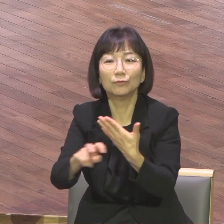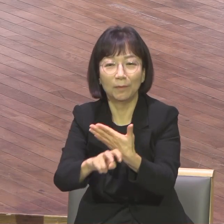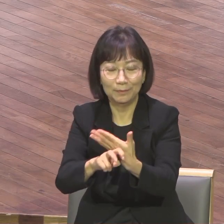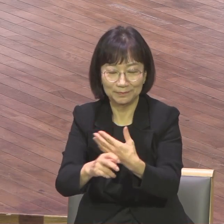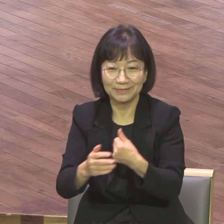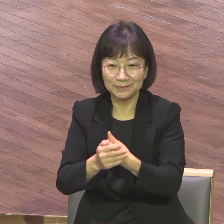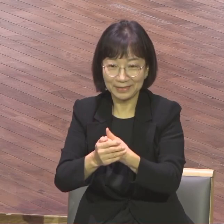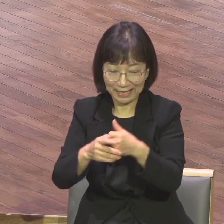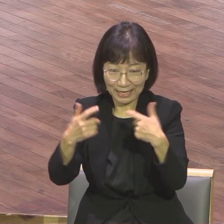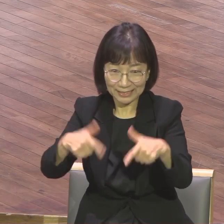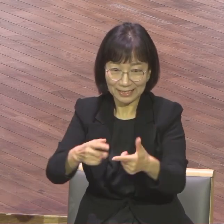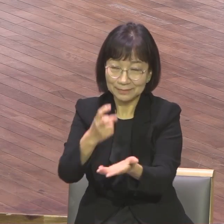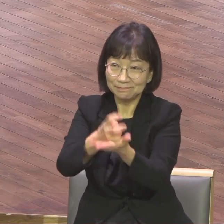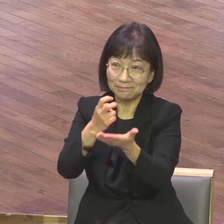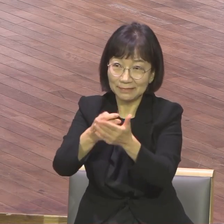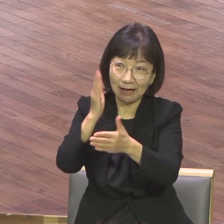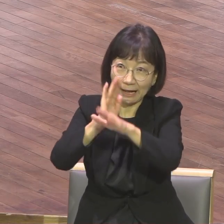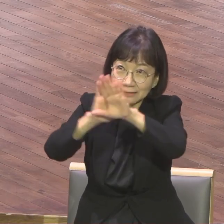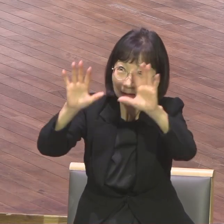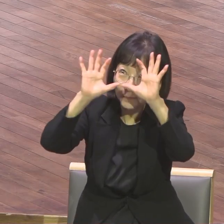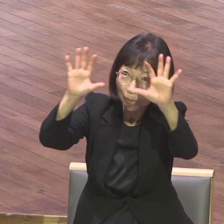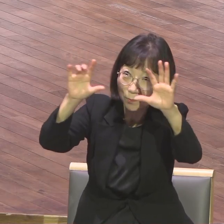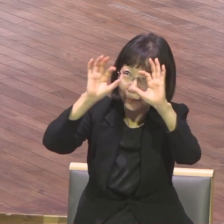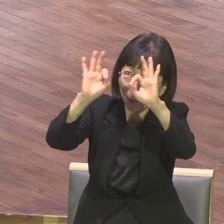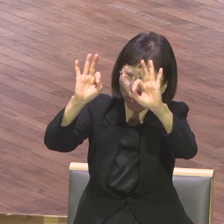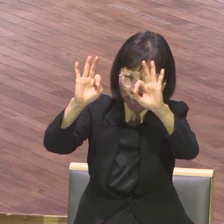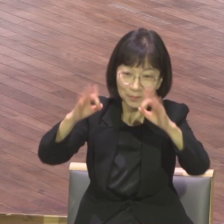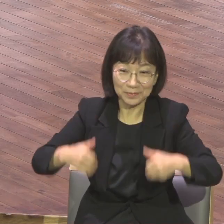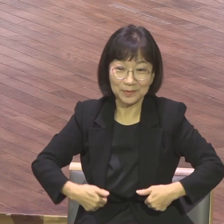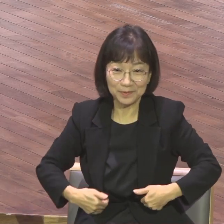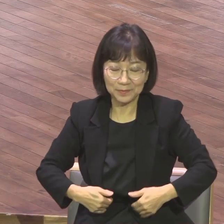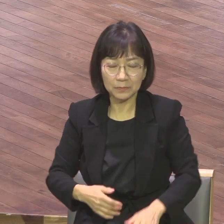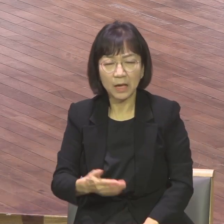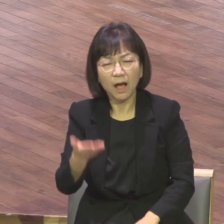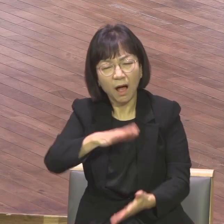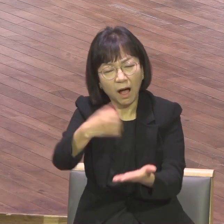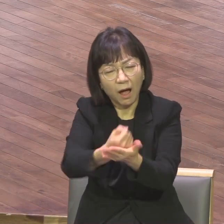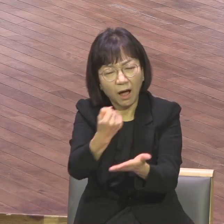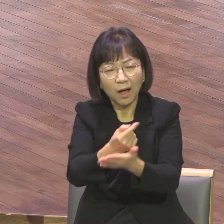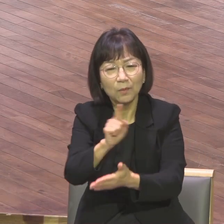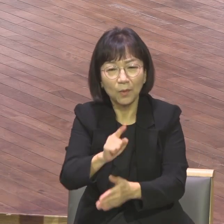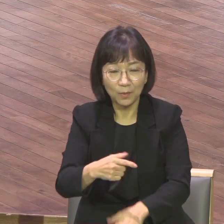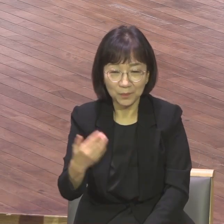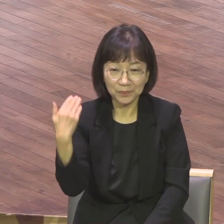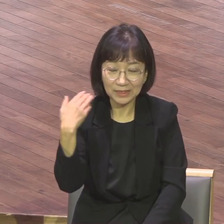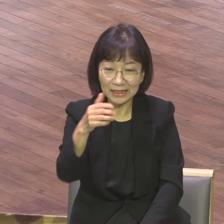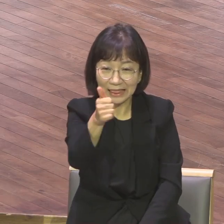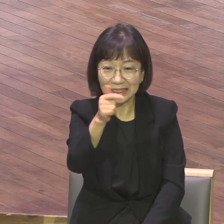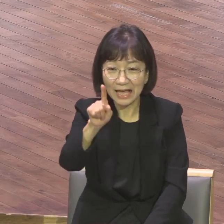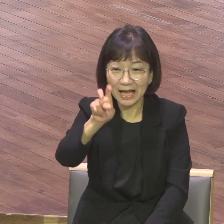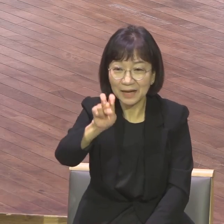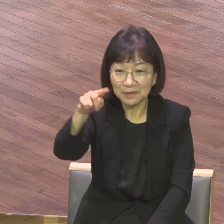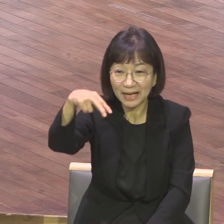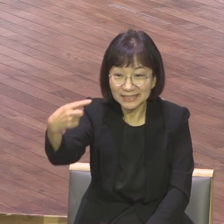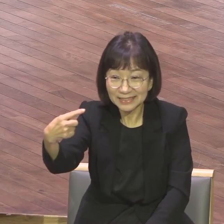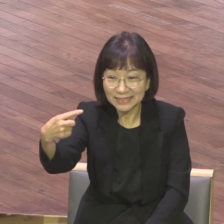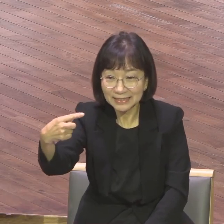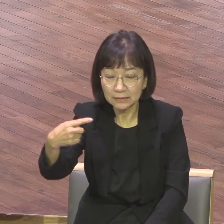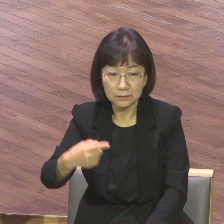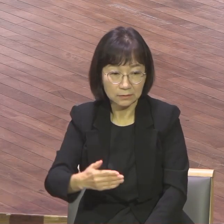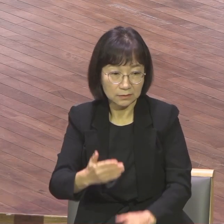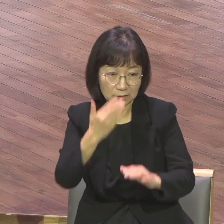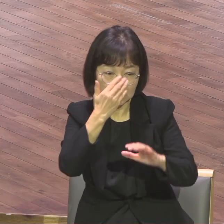지금도 만들어졌습니다. 안타깝게도 지난 이 팔레스타인 이 하마스가 이스라엘 공격한